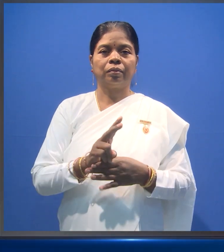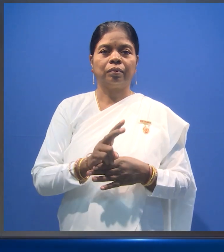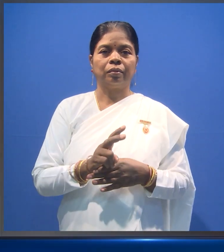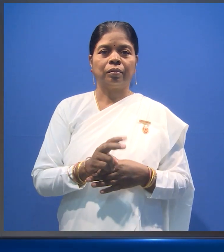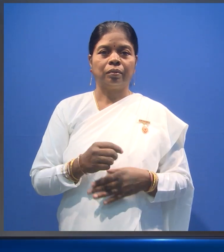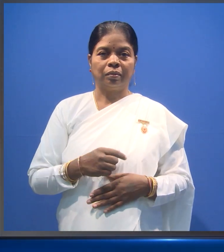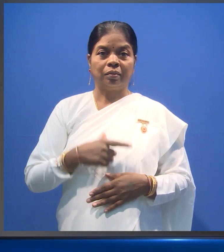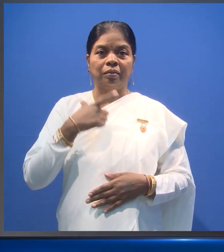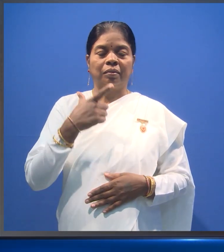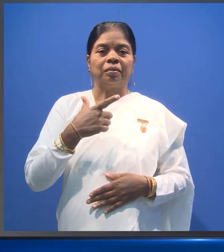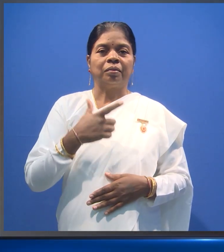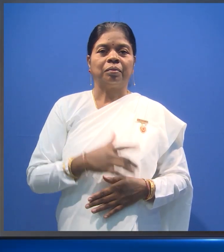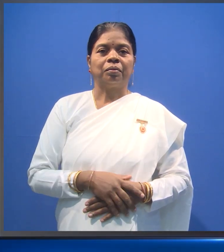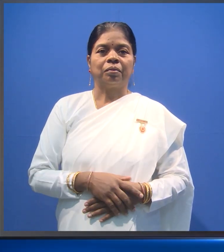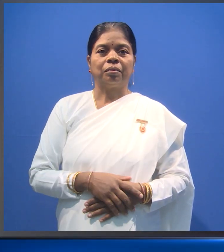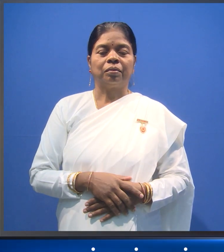संतुष्टता.